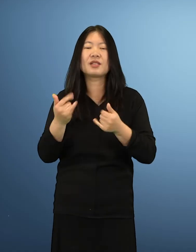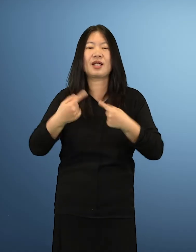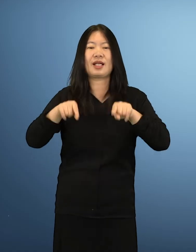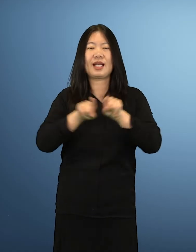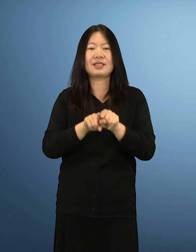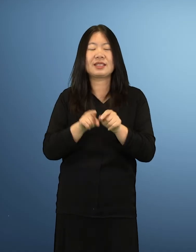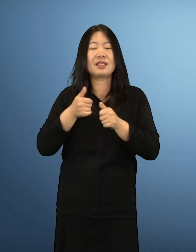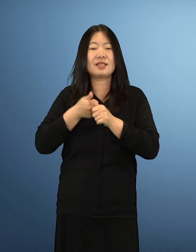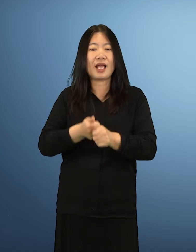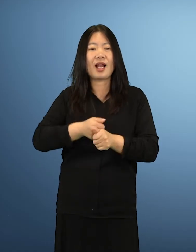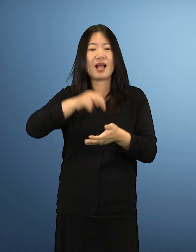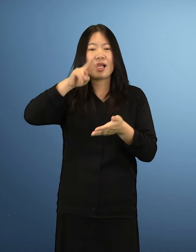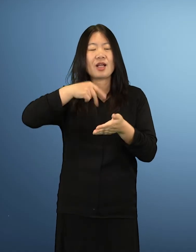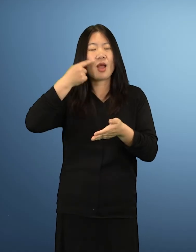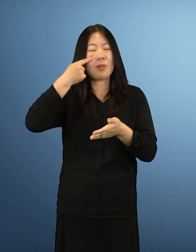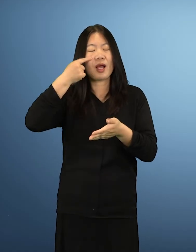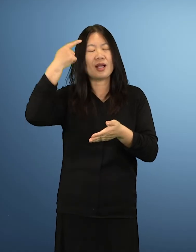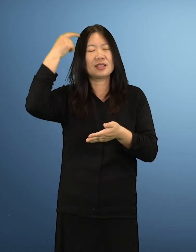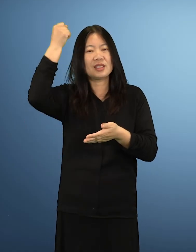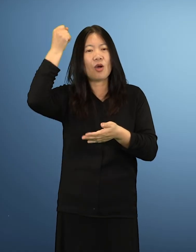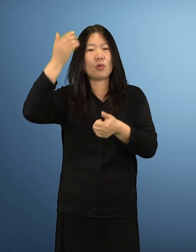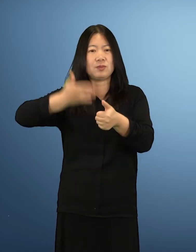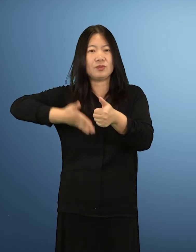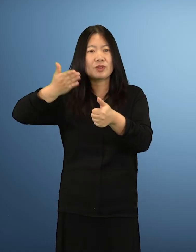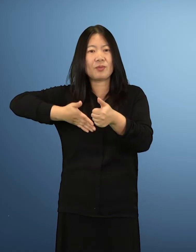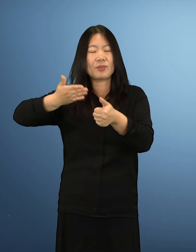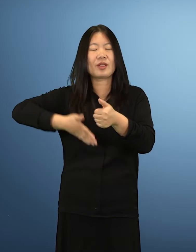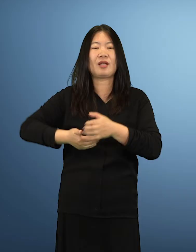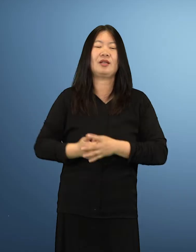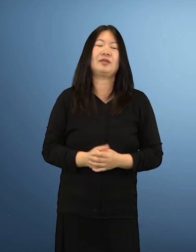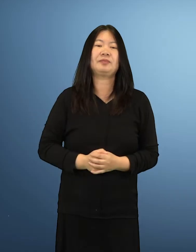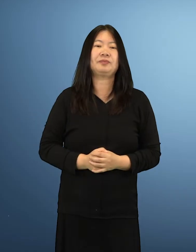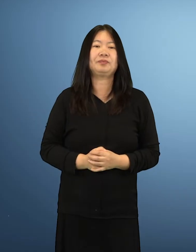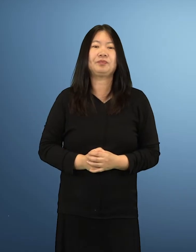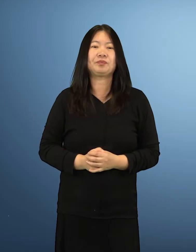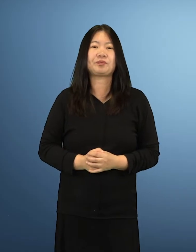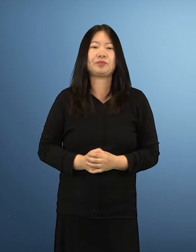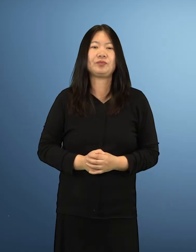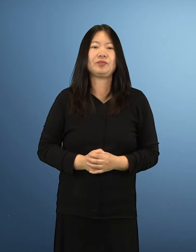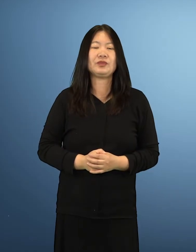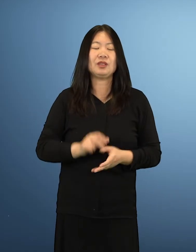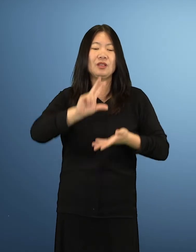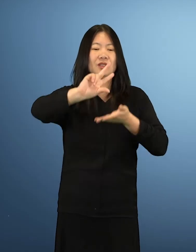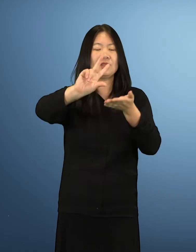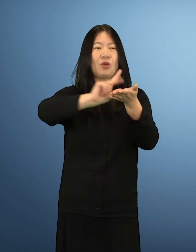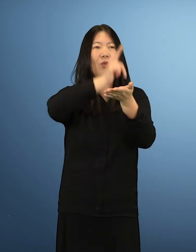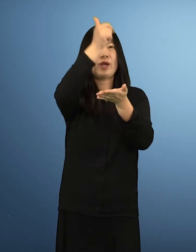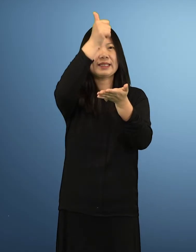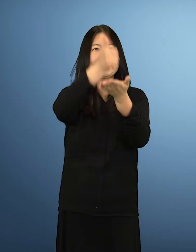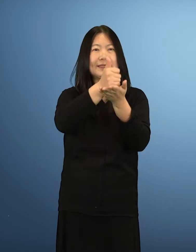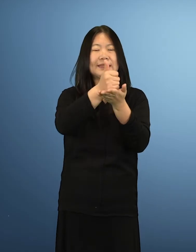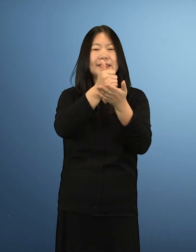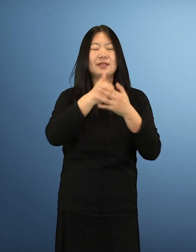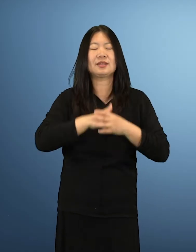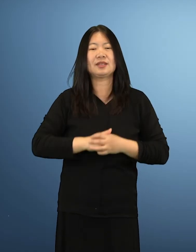따라 했으면 좀 기억해도 좋을 것 같아요. 한번 따라서 하십시다. 여호와는